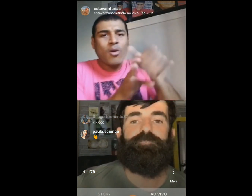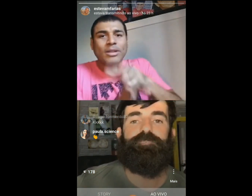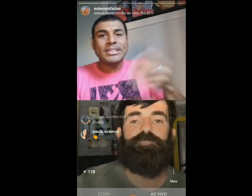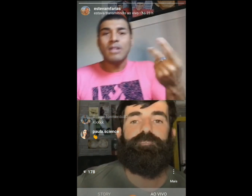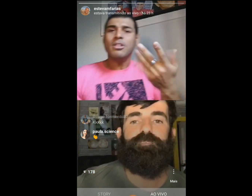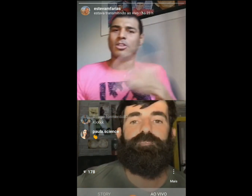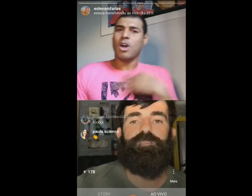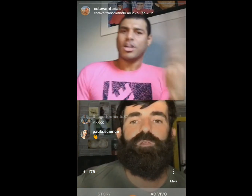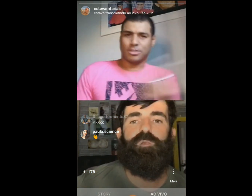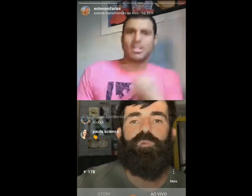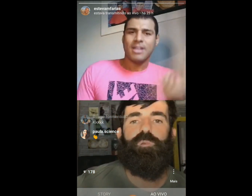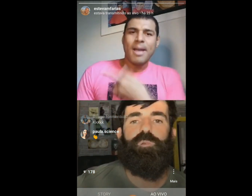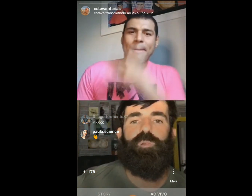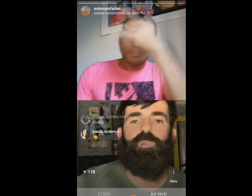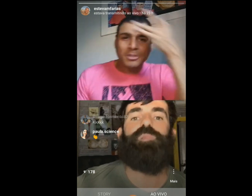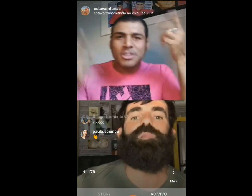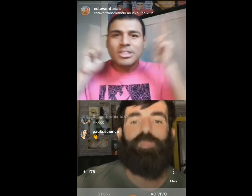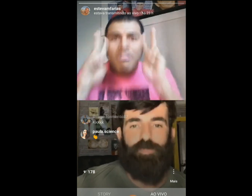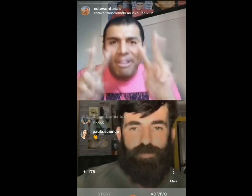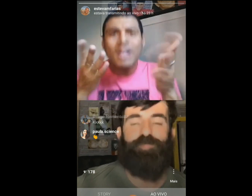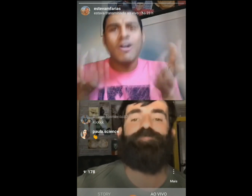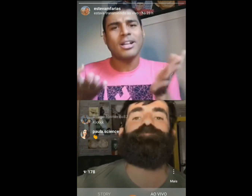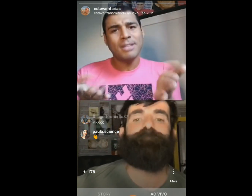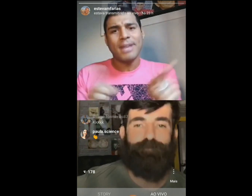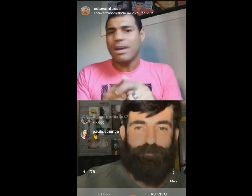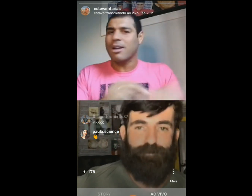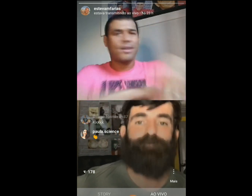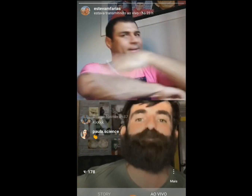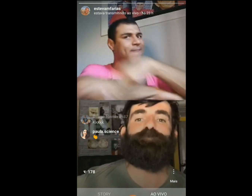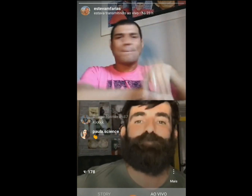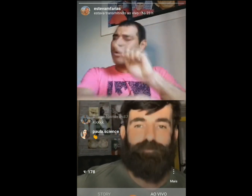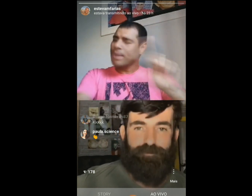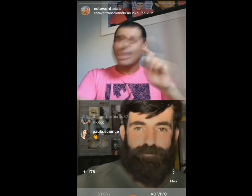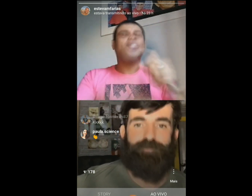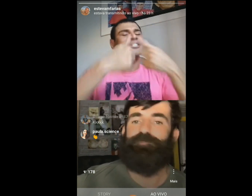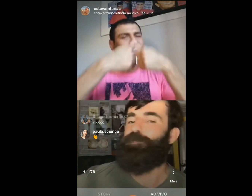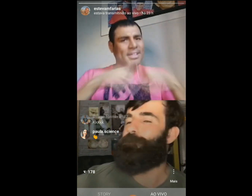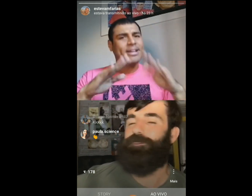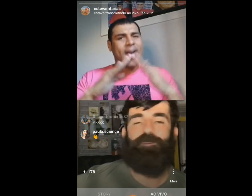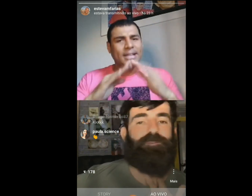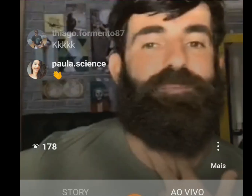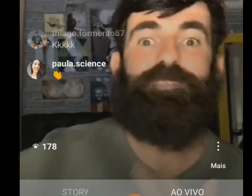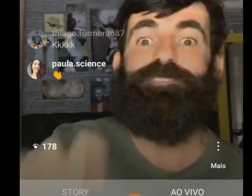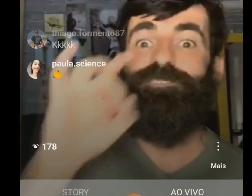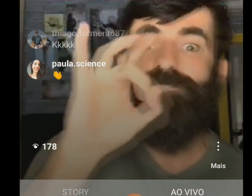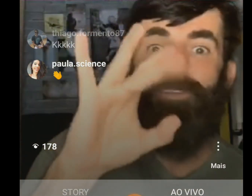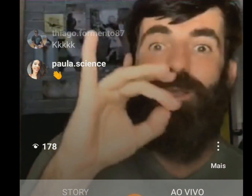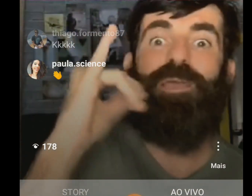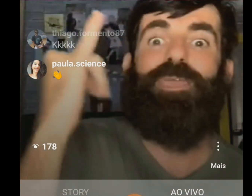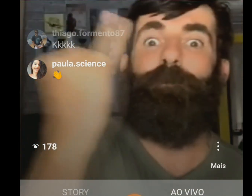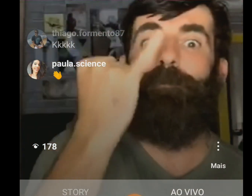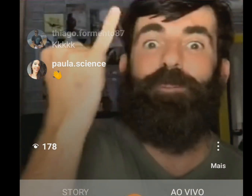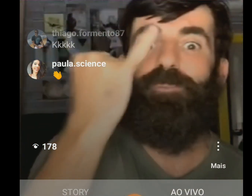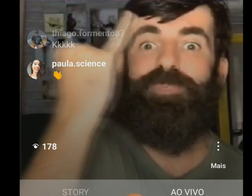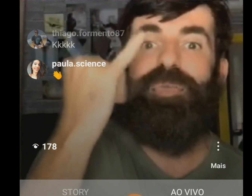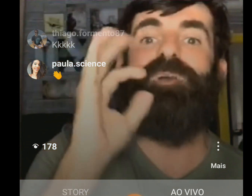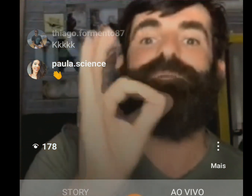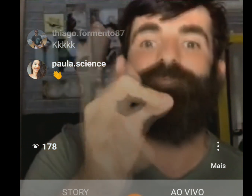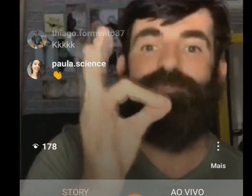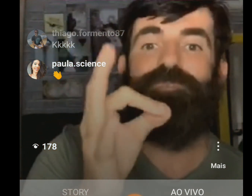conselho nosso, né? Para as pessoas que estão vendo agora também, ó. Não é pra rua, não. A gente fica em casa. Só sai se for muito importante,